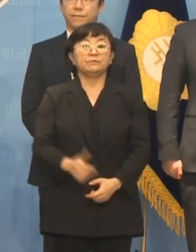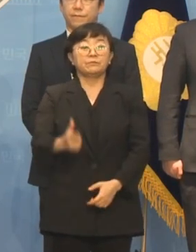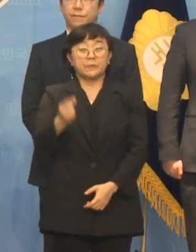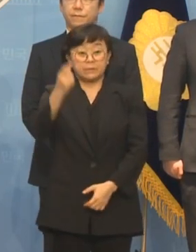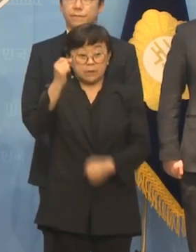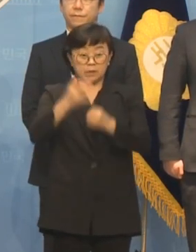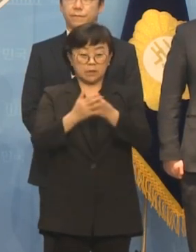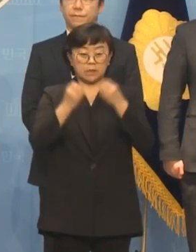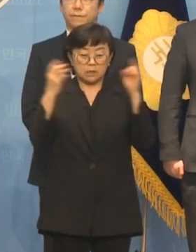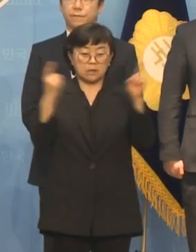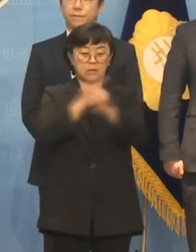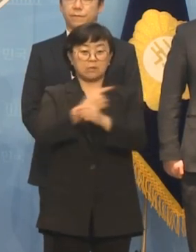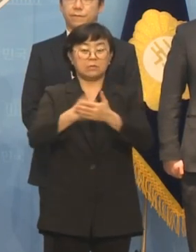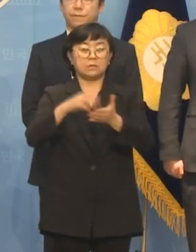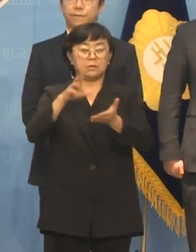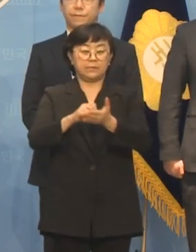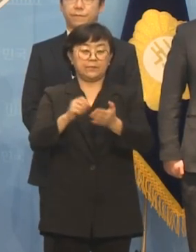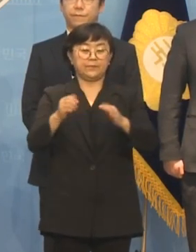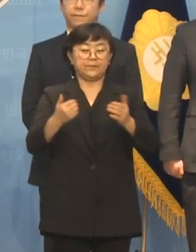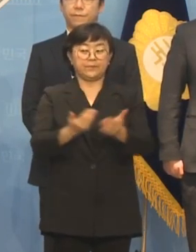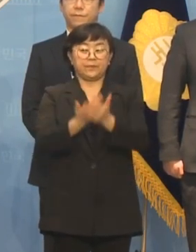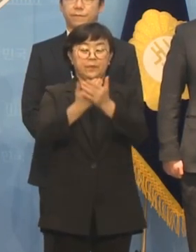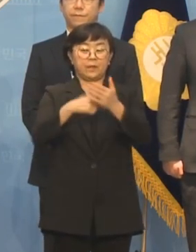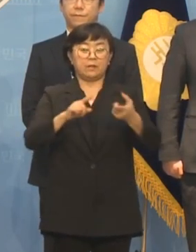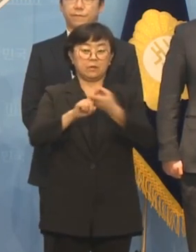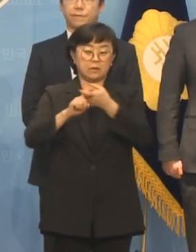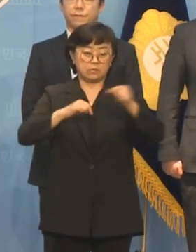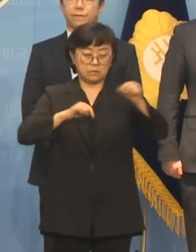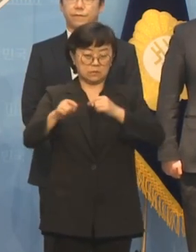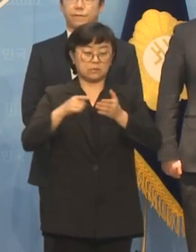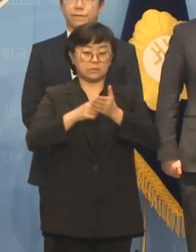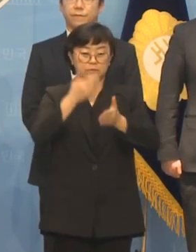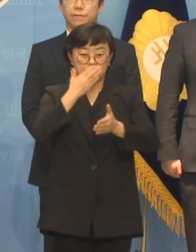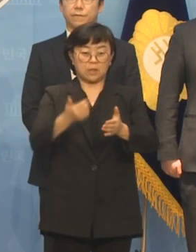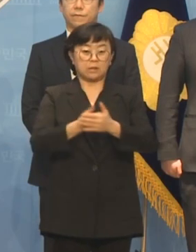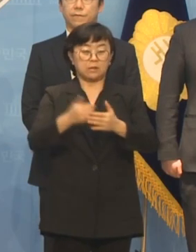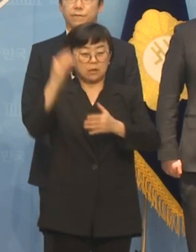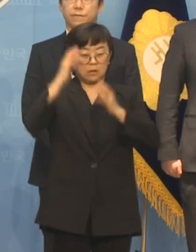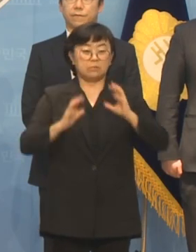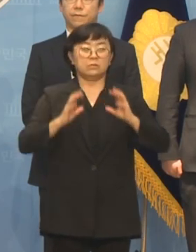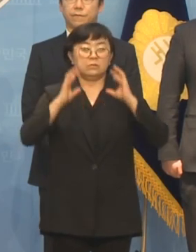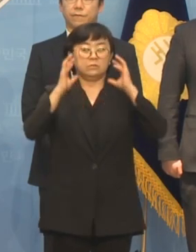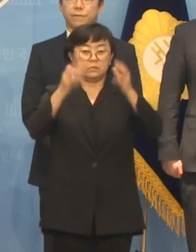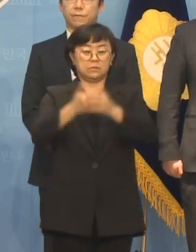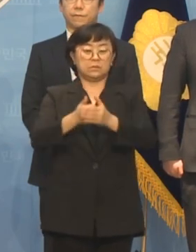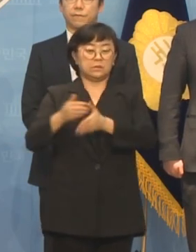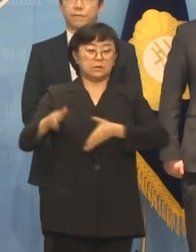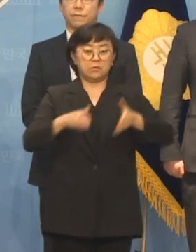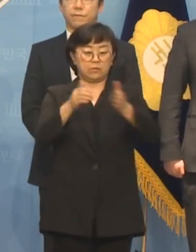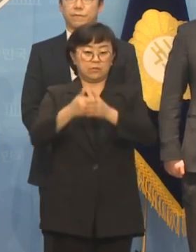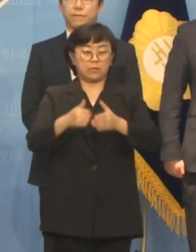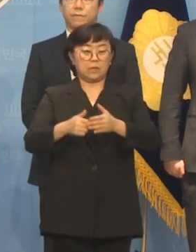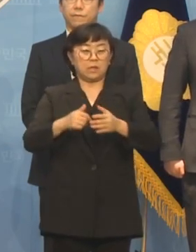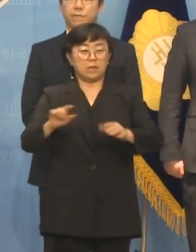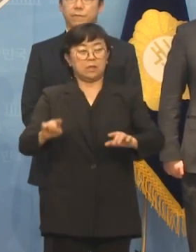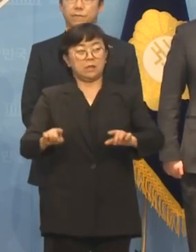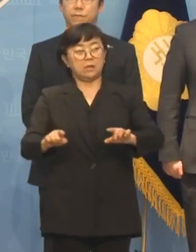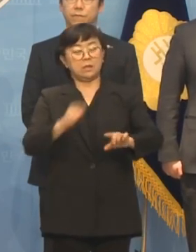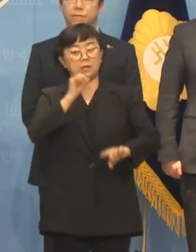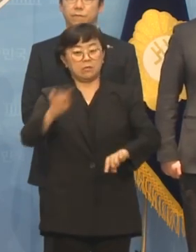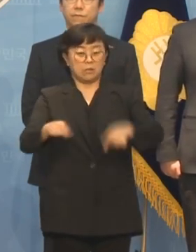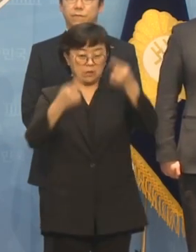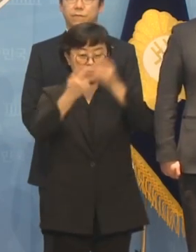빨리 개혁과제를 합의해 민주진보진영의 연합정치가 추진해 나갈 대한민국 개혁의 경로를 설 연휴 밥상에